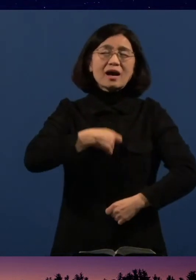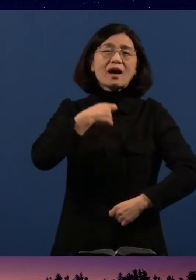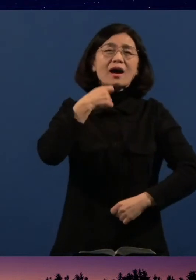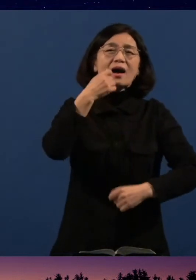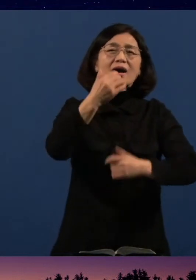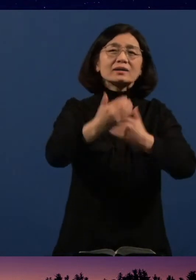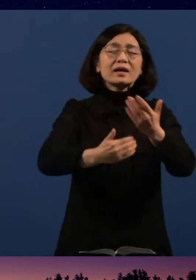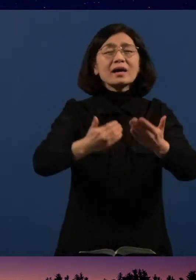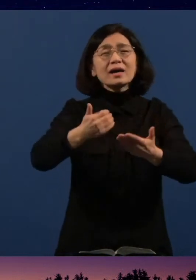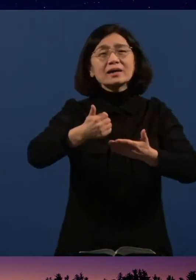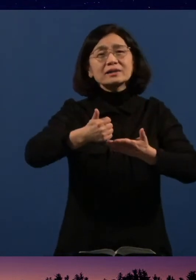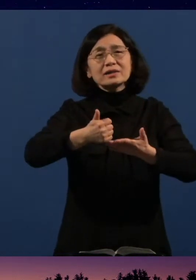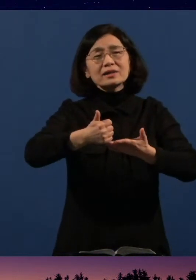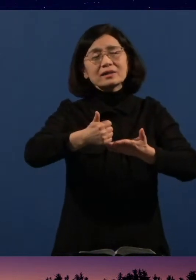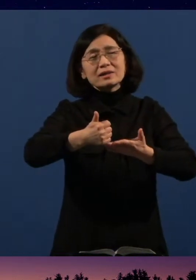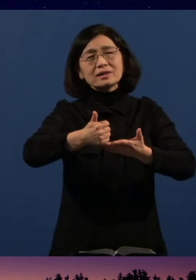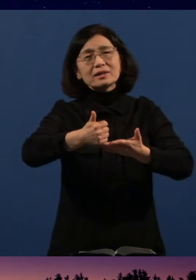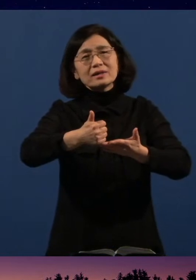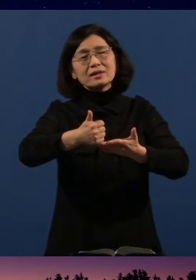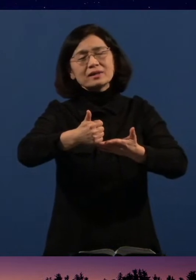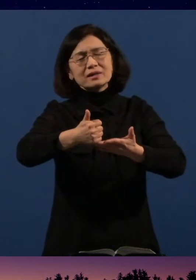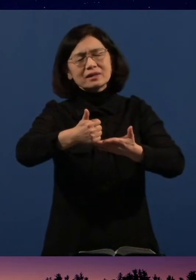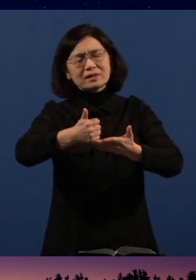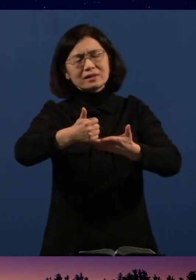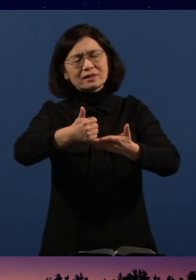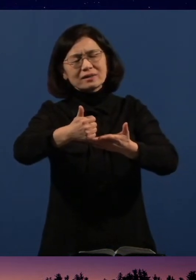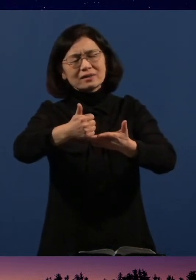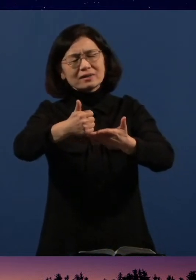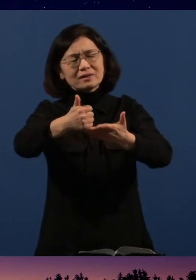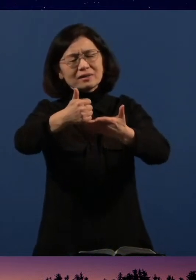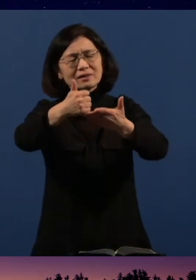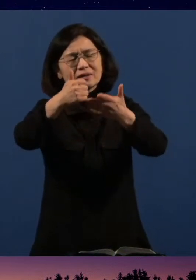진실하신 하나님,